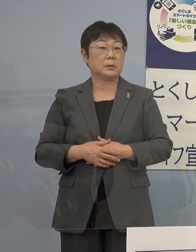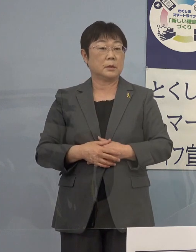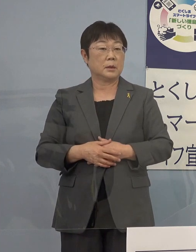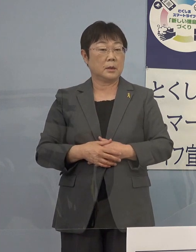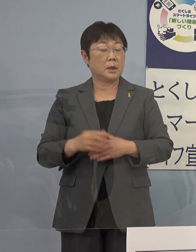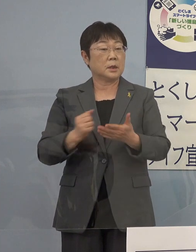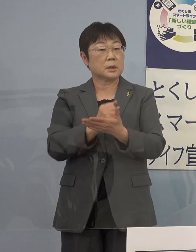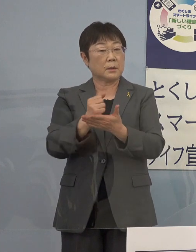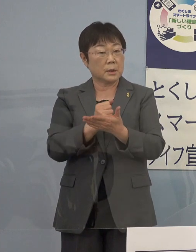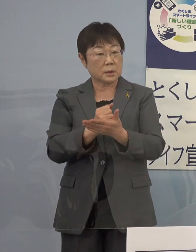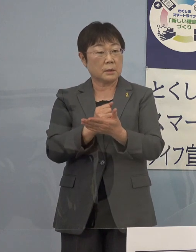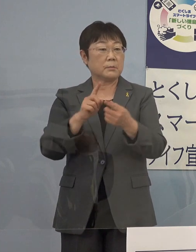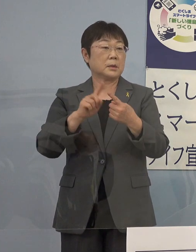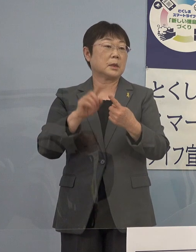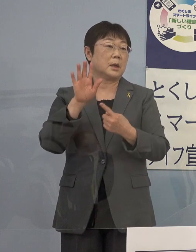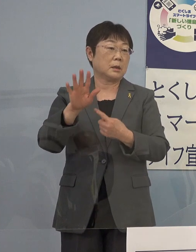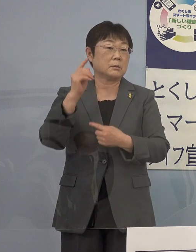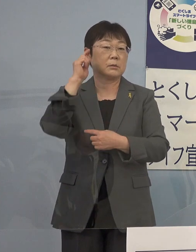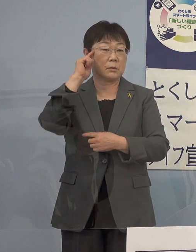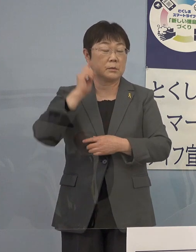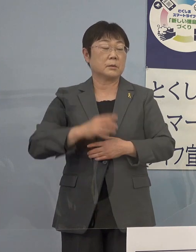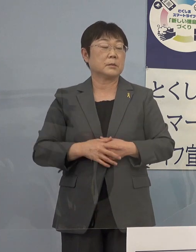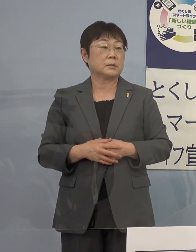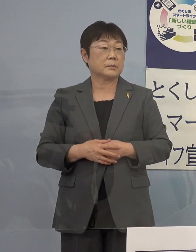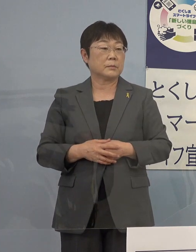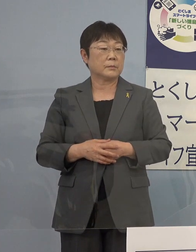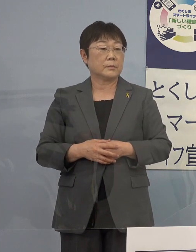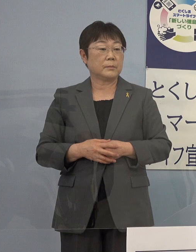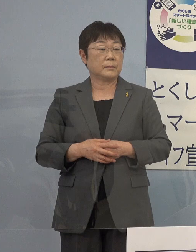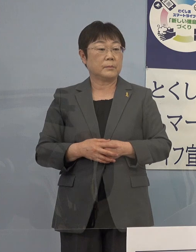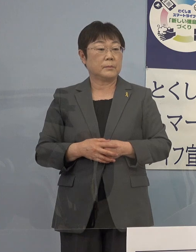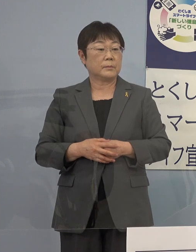は偶発的なこともあります。